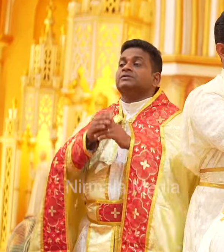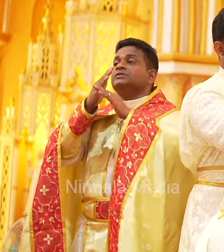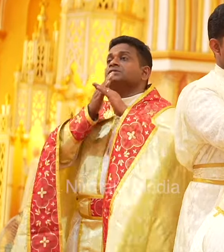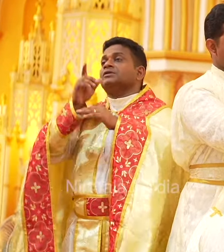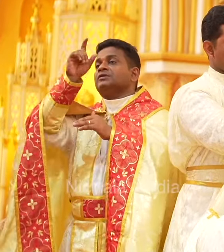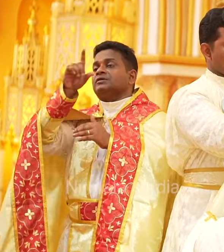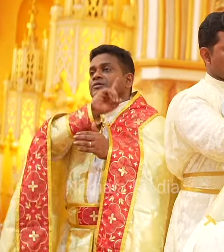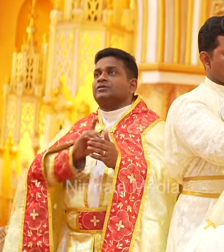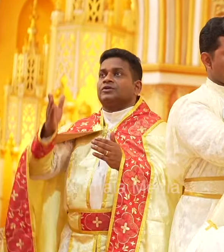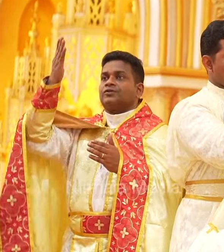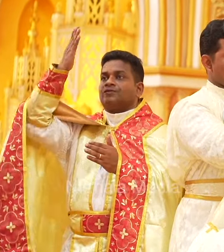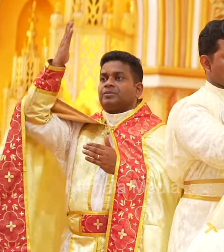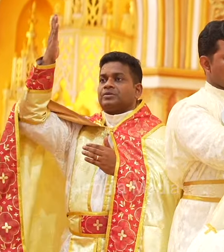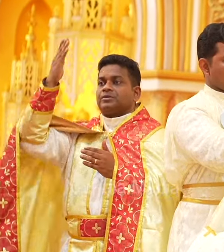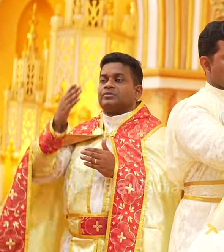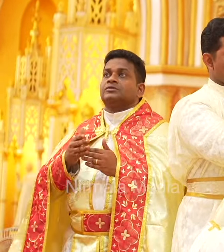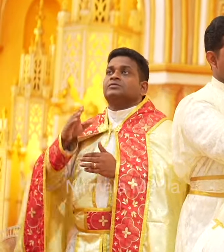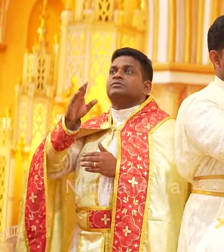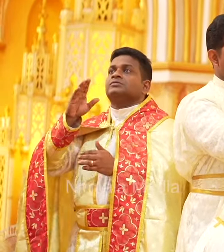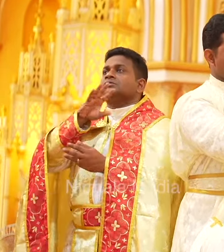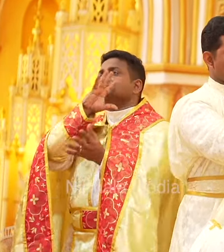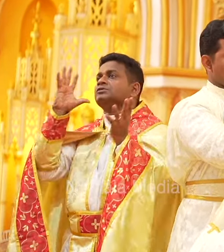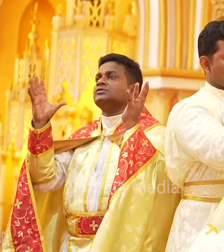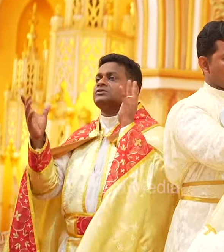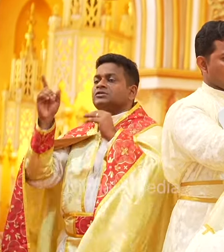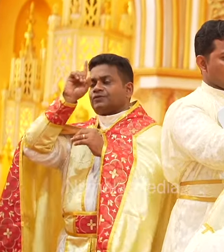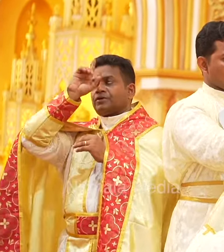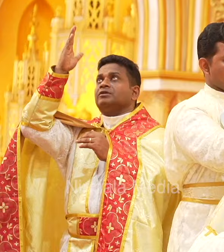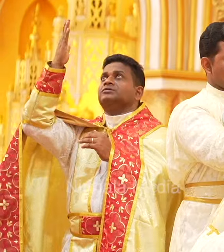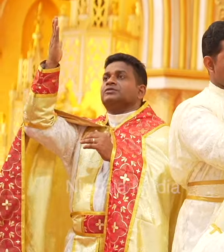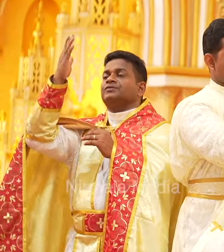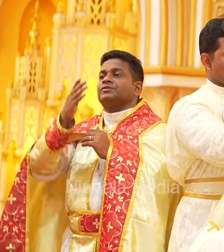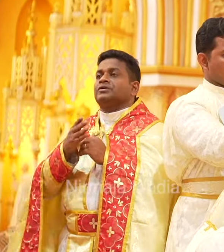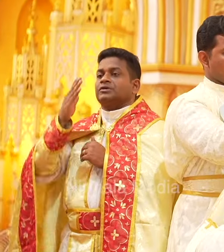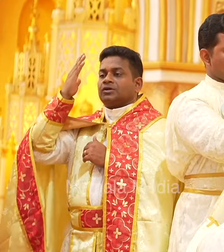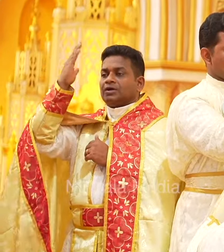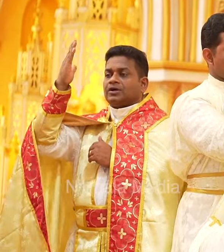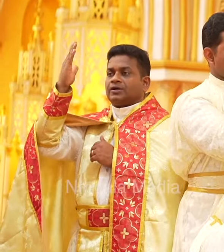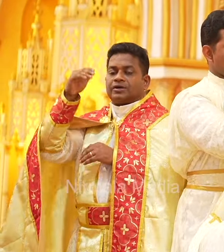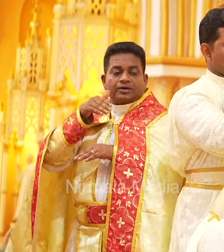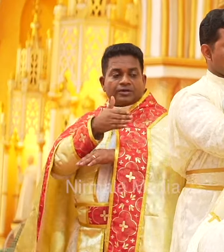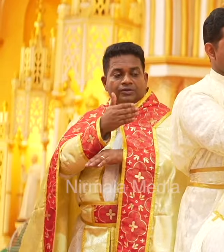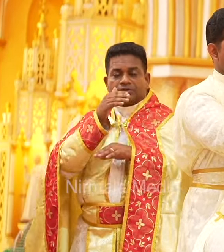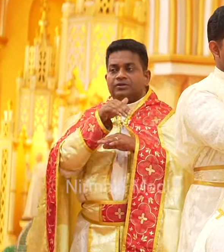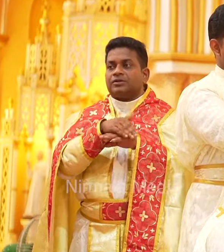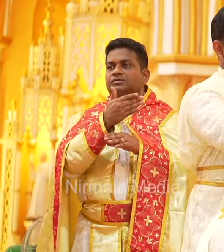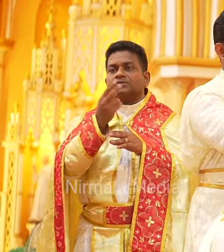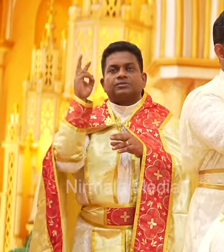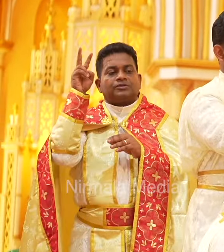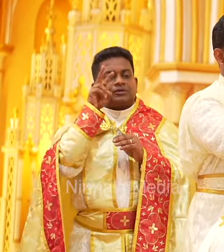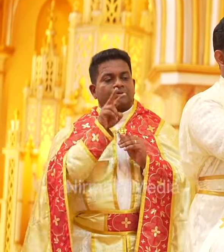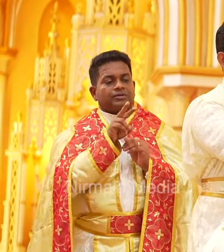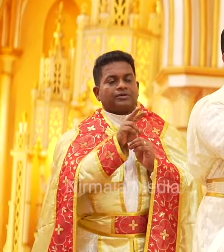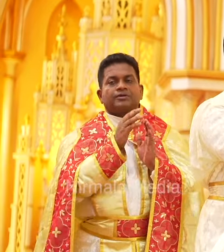സൈന്യങ്ങളുടെ കർത്താവായി ദൈവമേ, സ്വർഗ സർവലോക രാജാവേ, അങ്ങയുടെ ഈ ദാസനെ തൃക്കൺപാർ